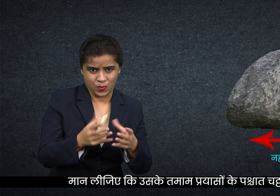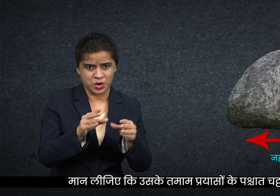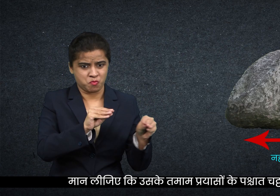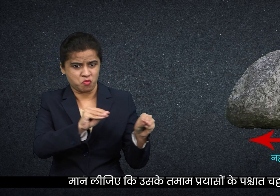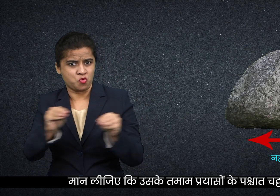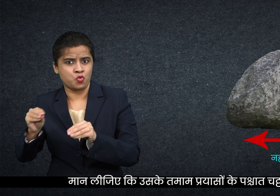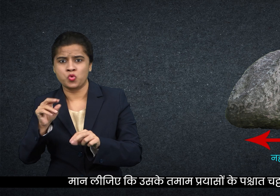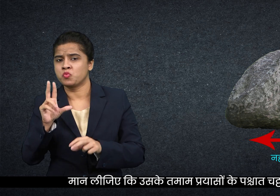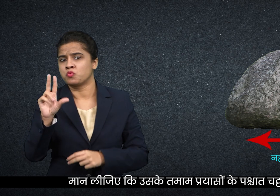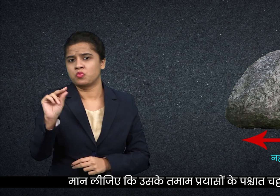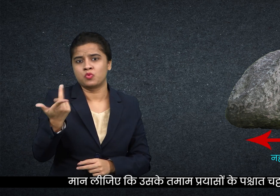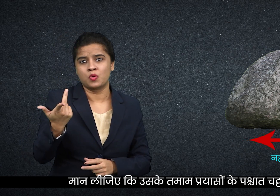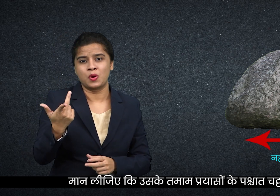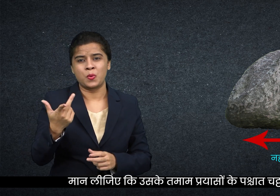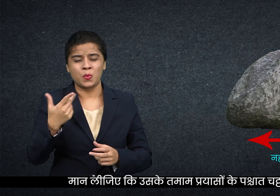नहीं हिलती।